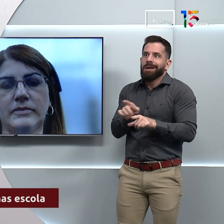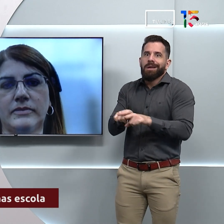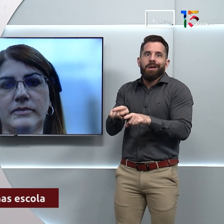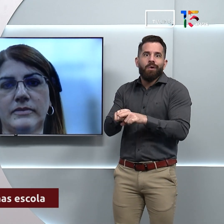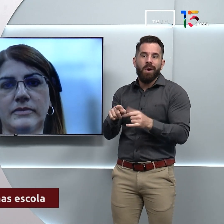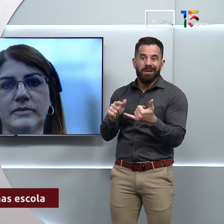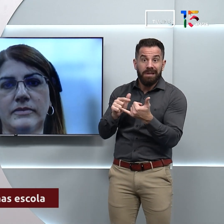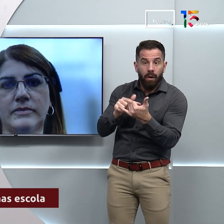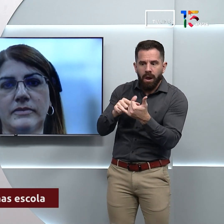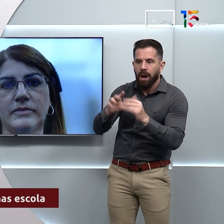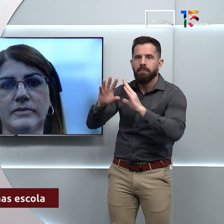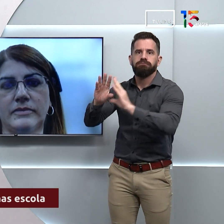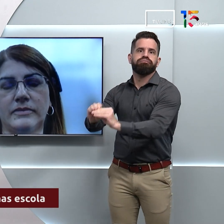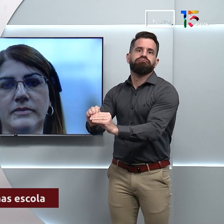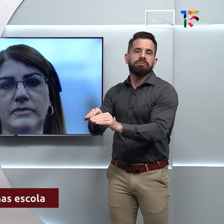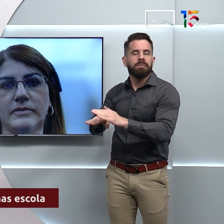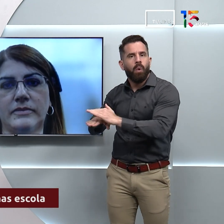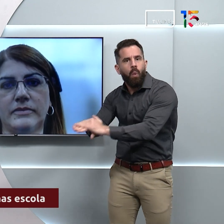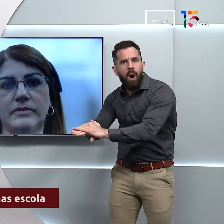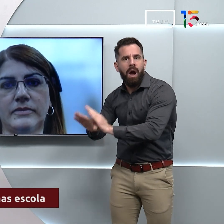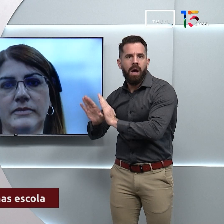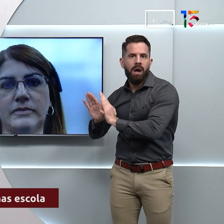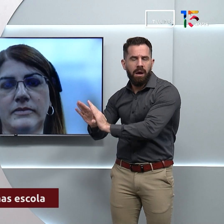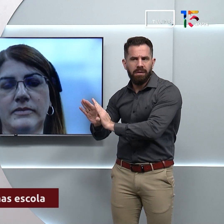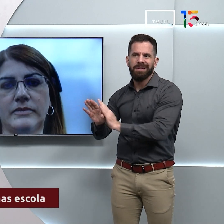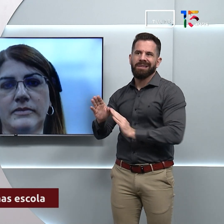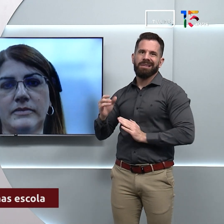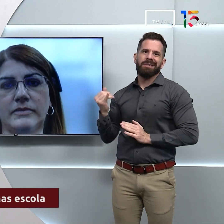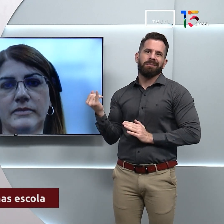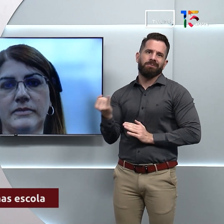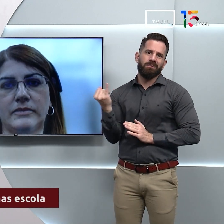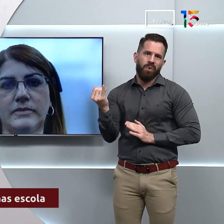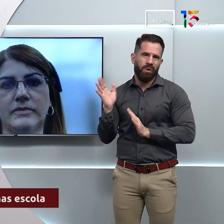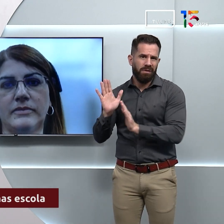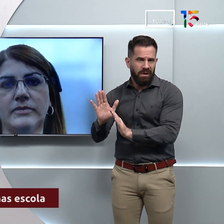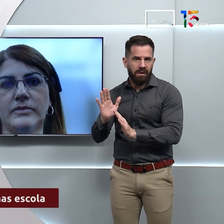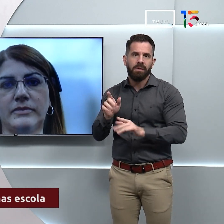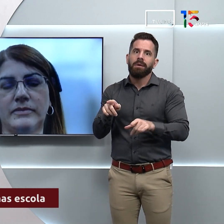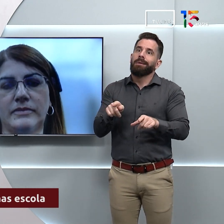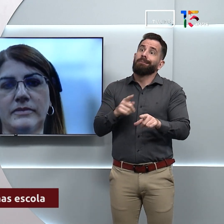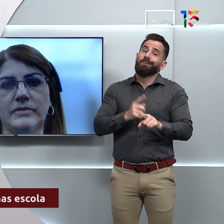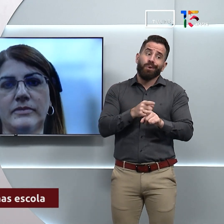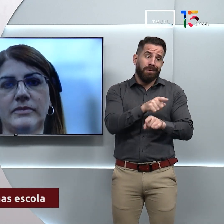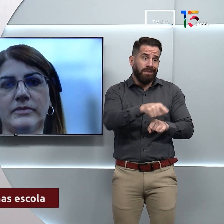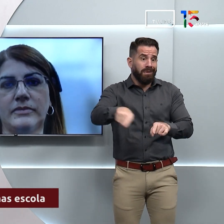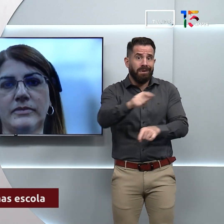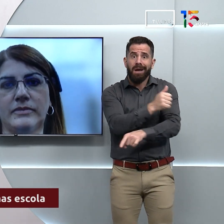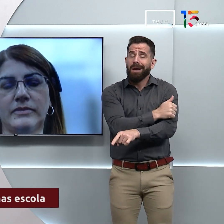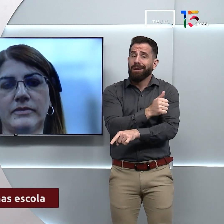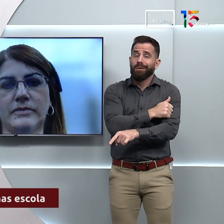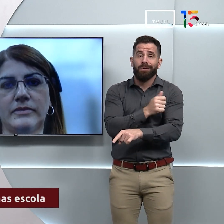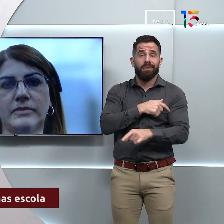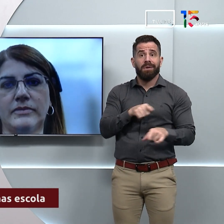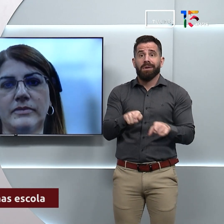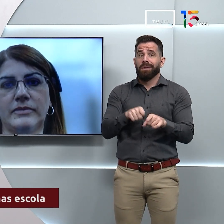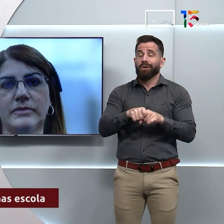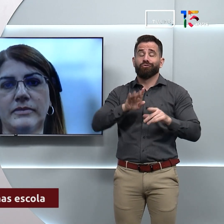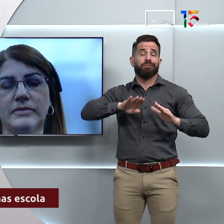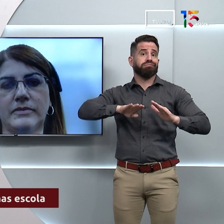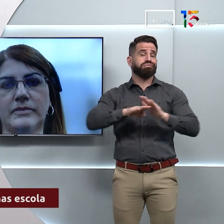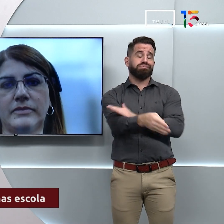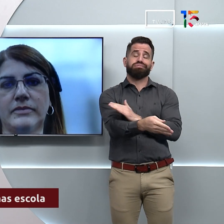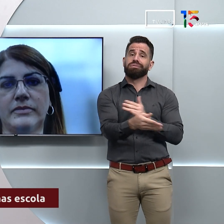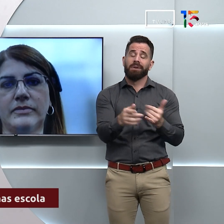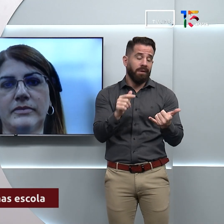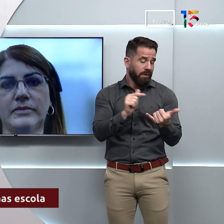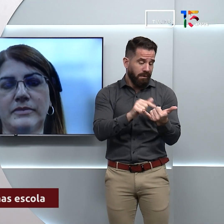celular é importante para esse público que está tão acostumado com informações rápidas, com ter tudo à mão e às vezes pode não se interessar